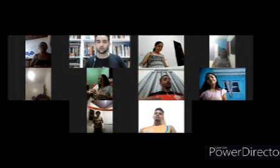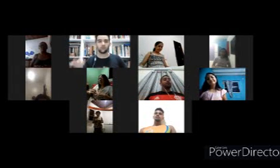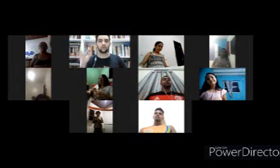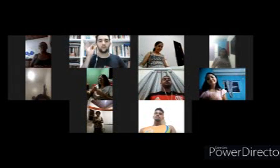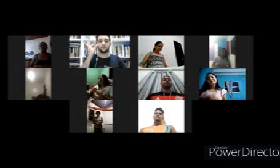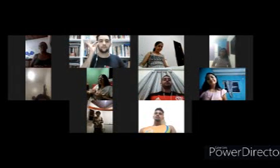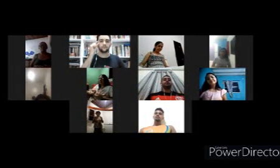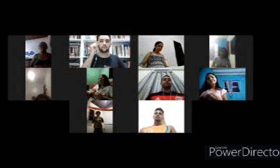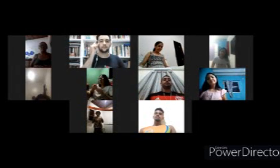Sono.